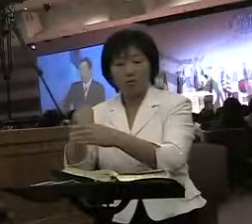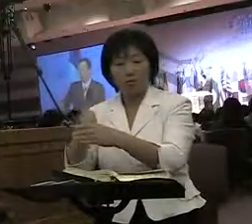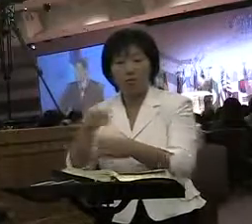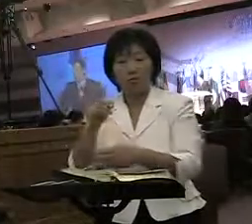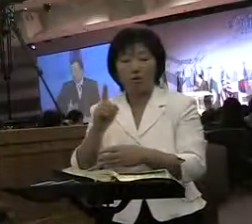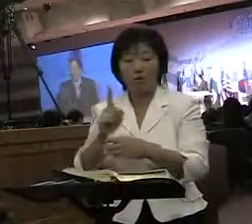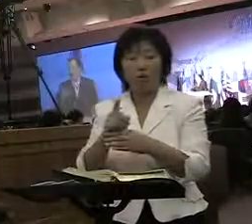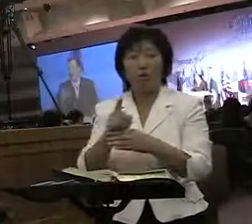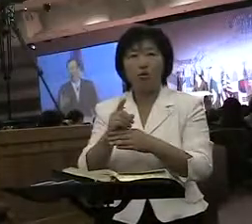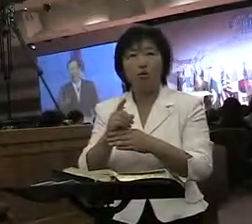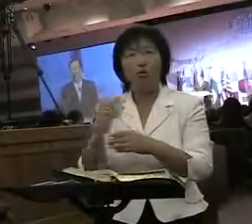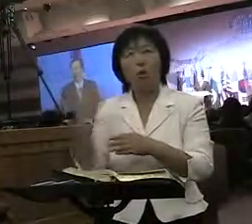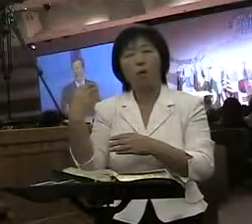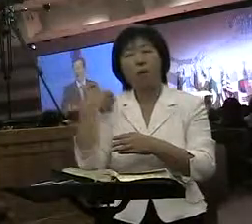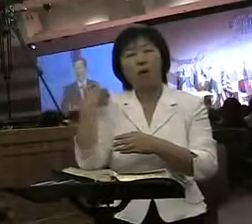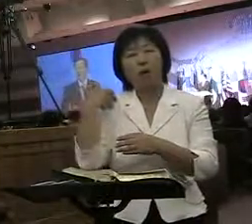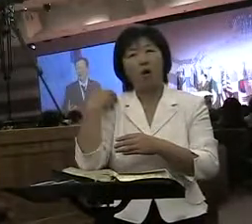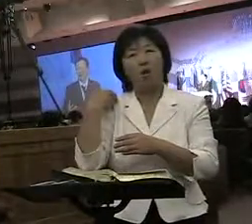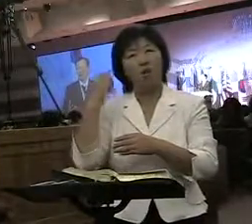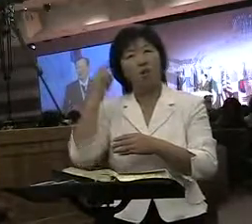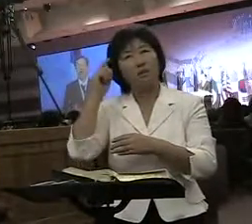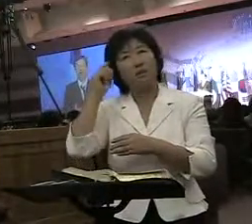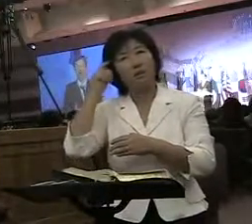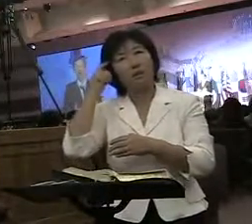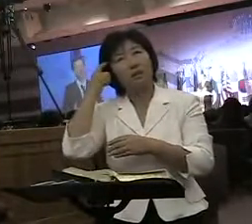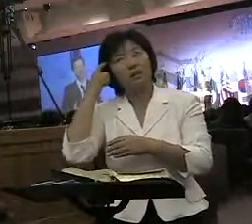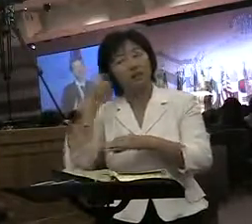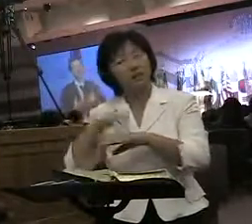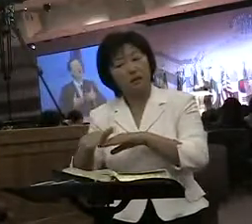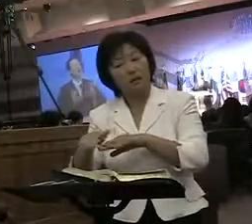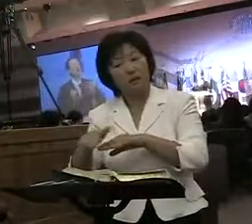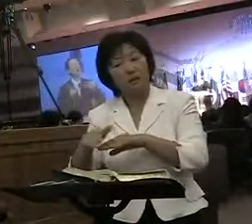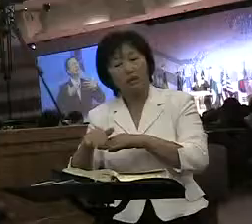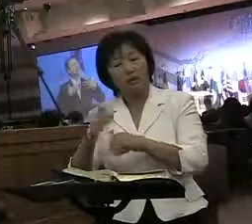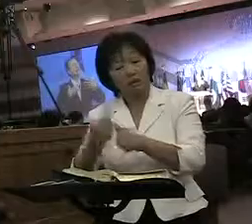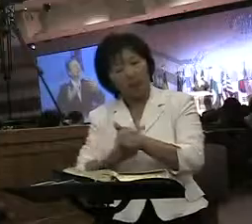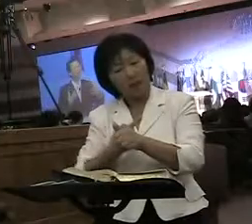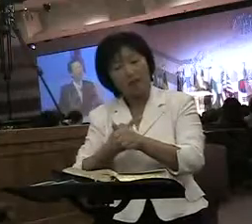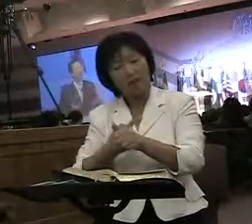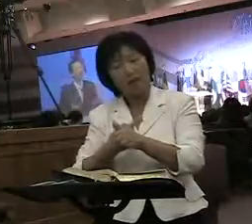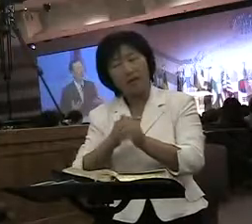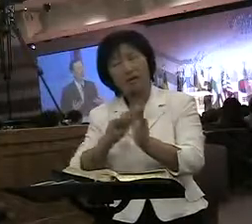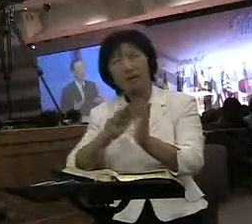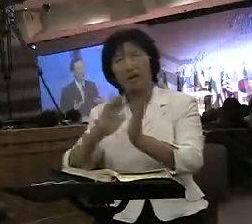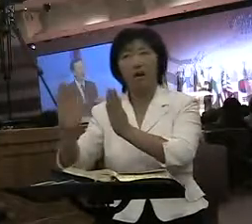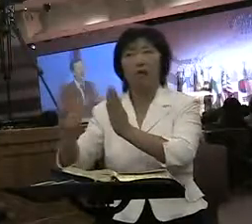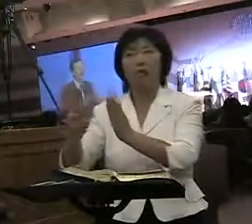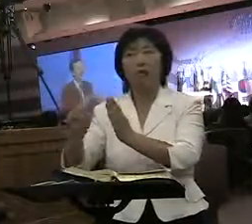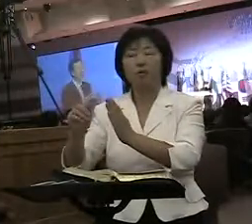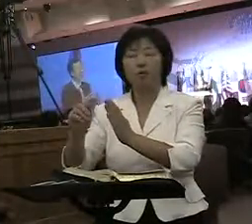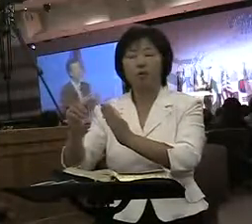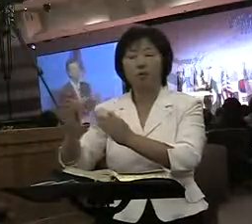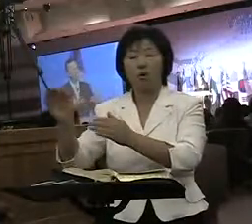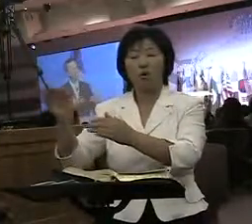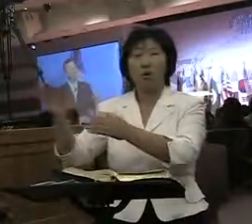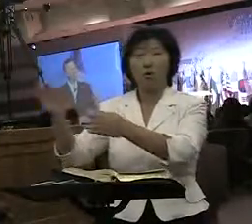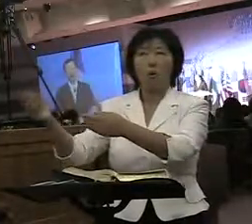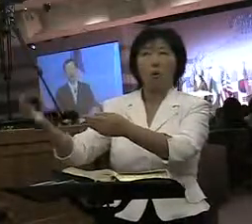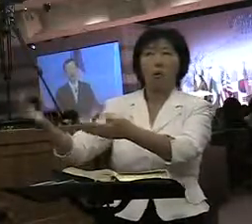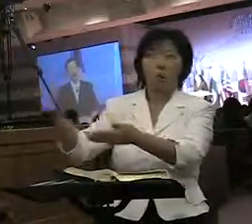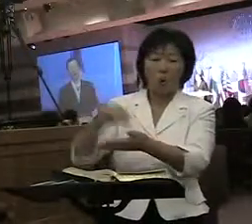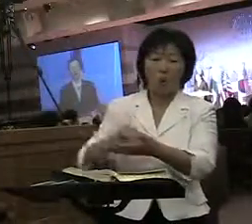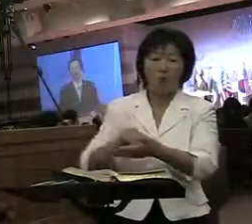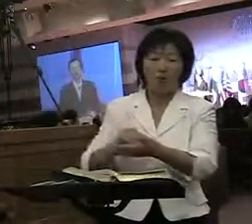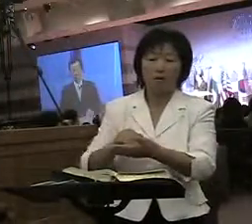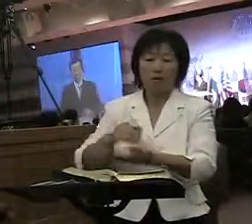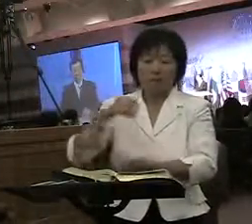그 소명의식이라고 할까? 그 자연을 향한 그들의 콜링 의식으로 엄청난 파워를